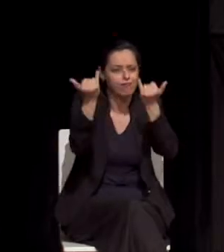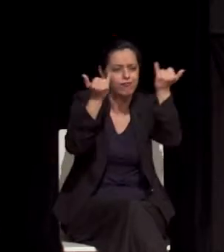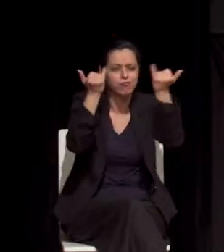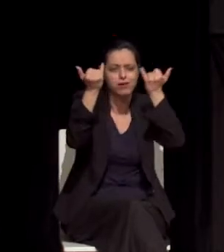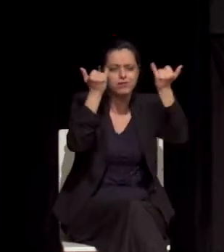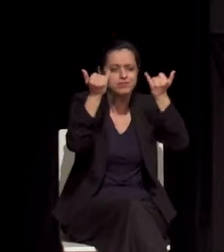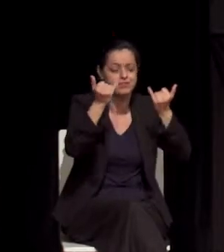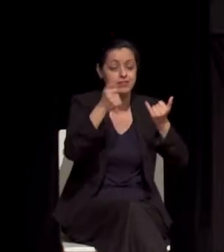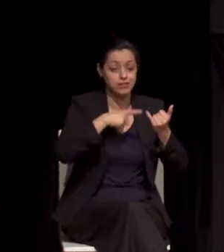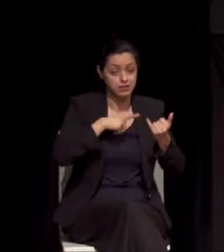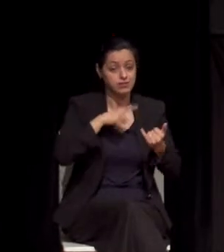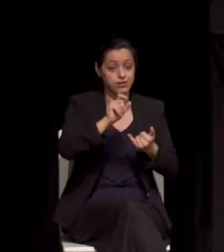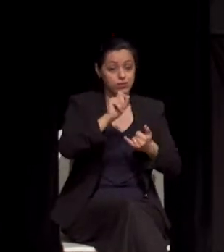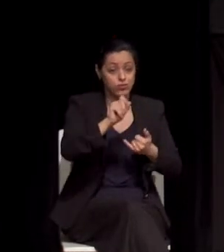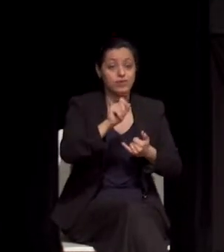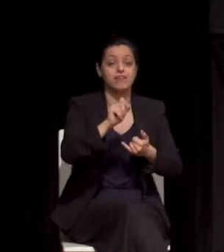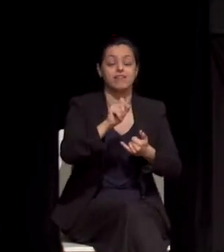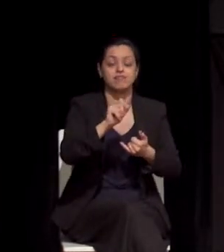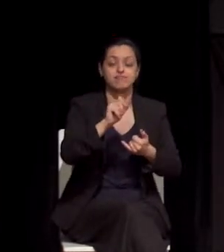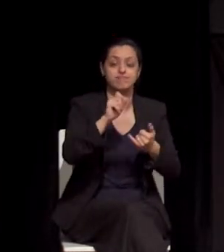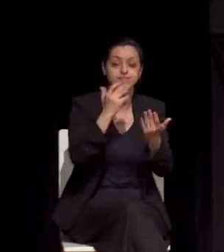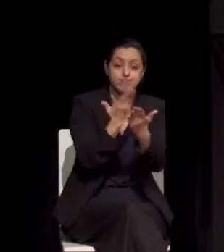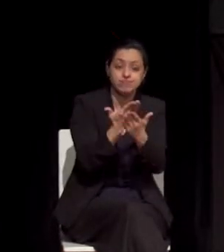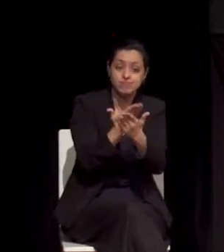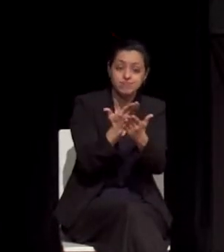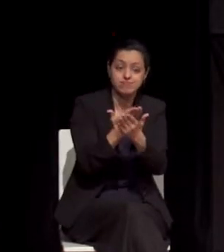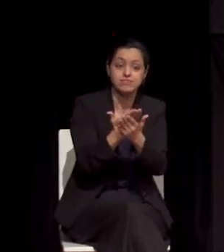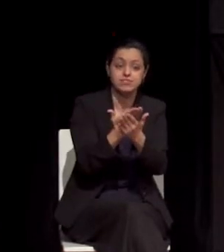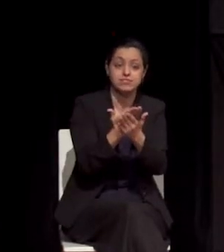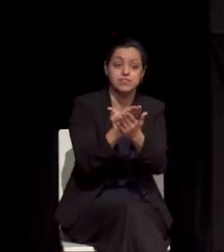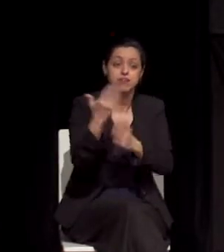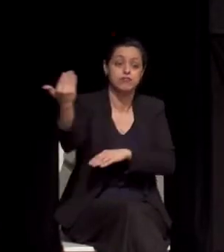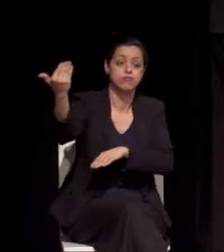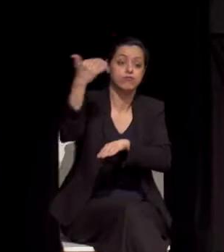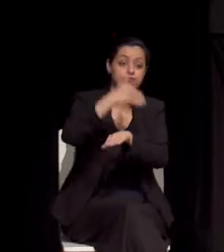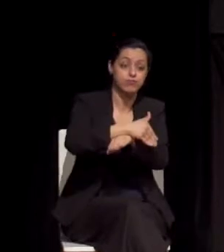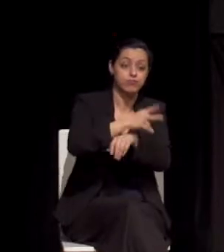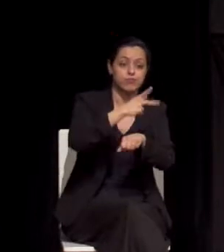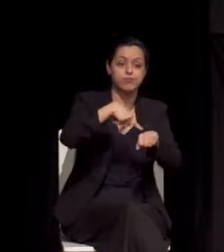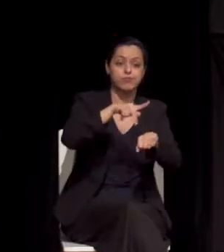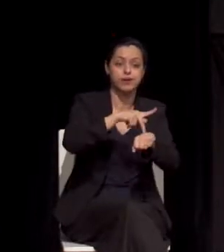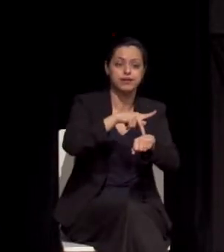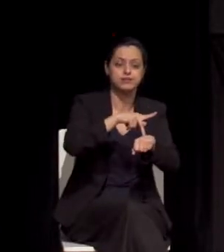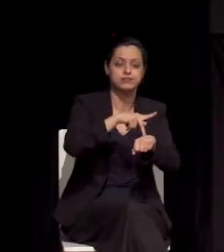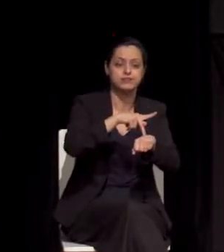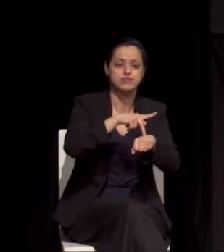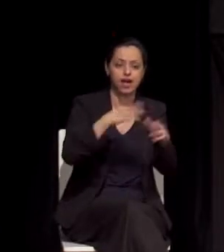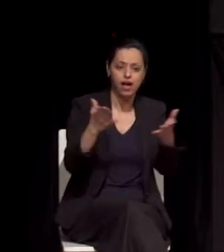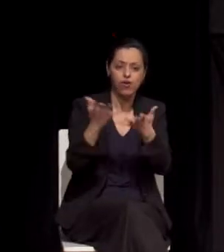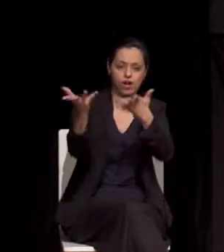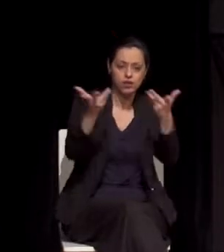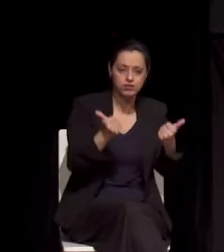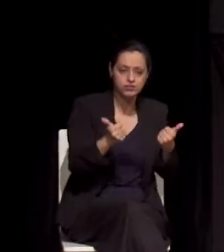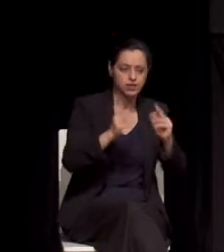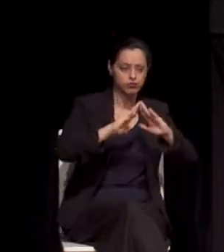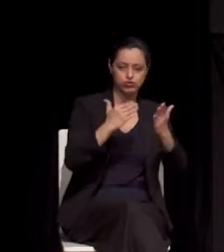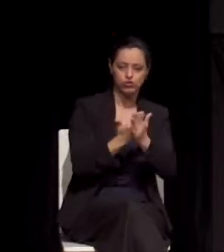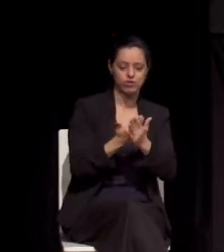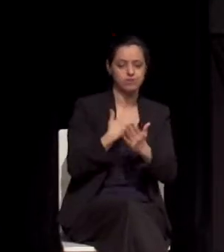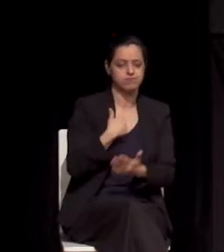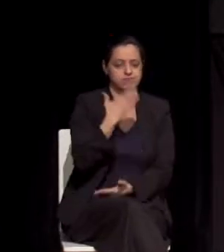recebendo os estudantes africanos. Há quantos anos os africanos não estão ali no centro de São Paulo e a gente finge que não